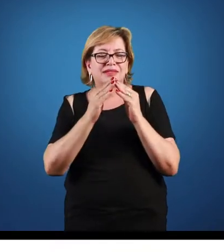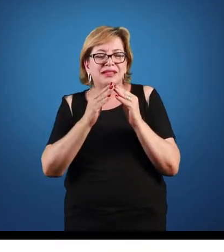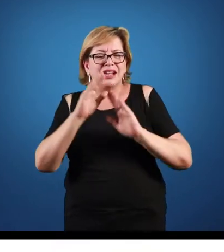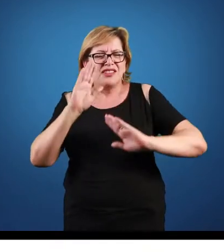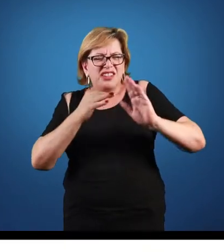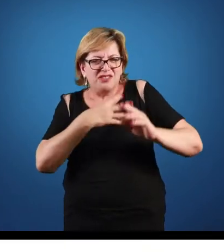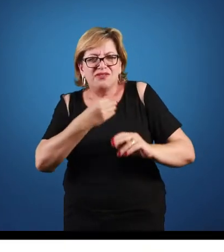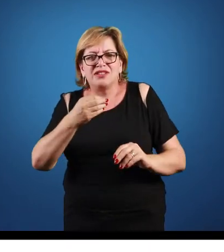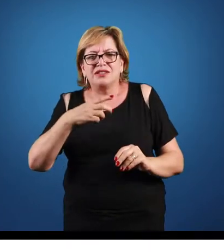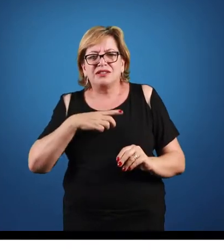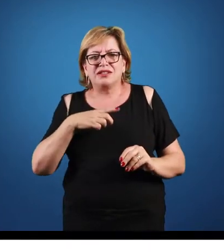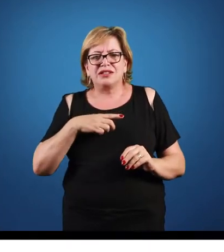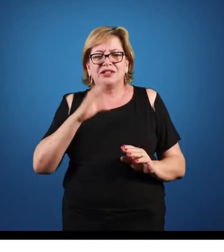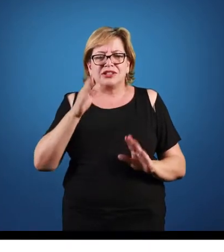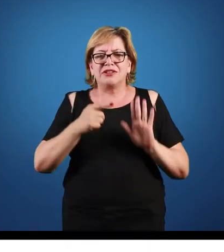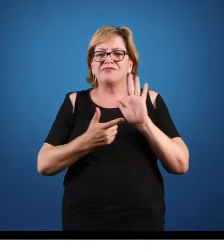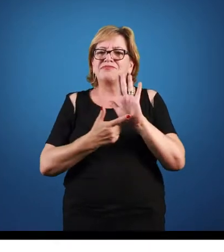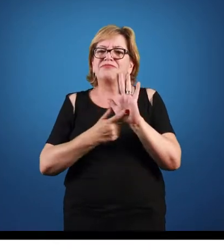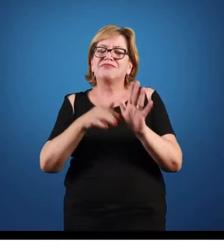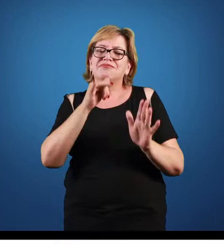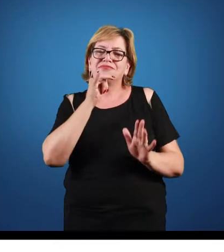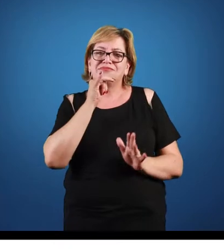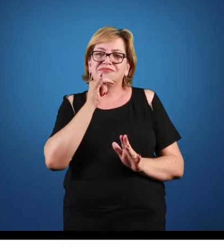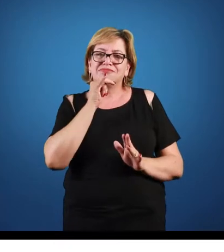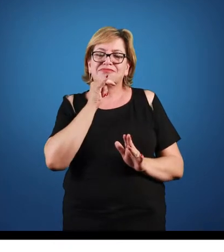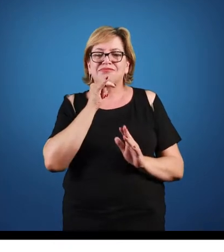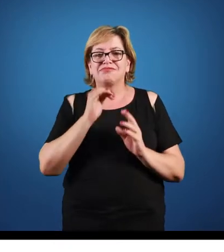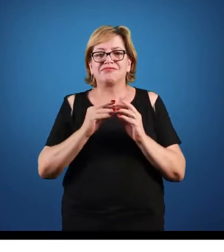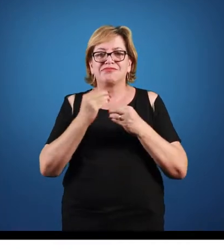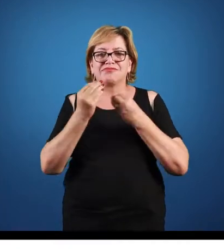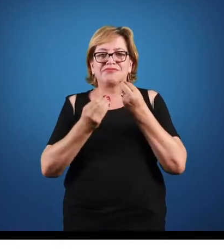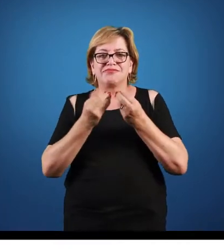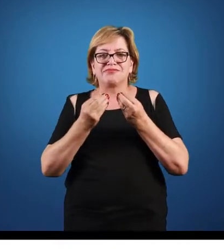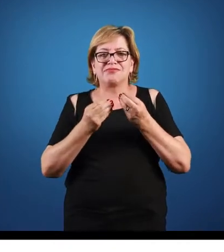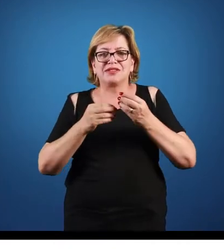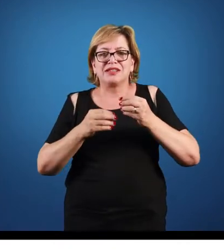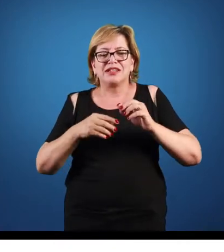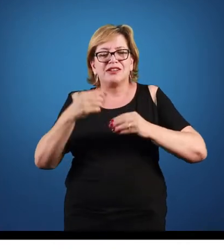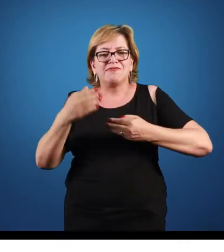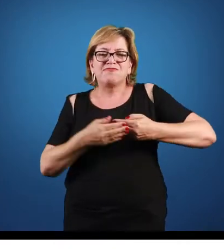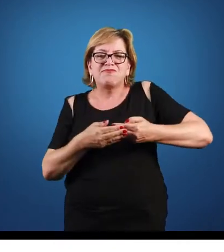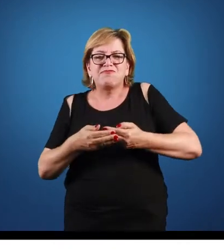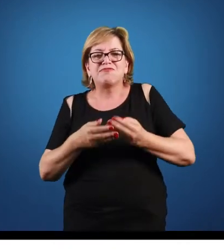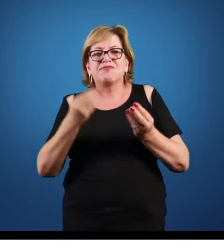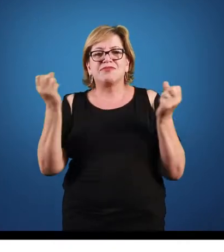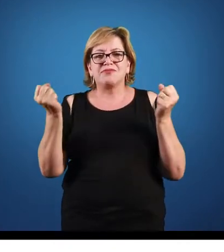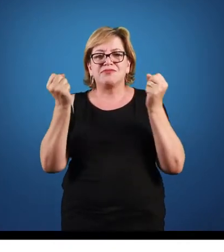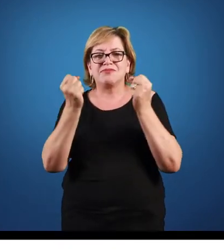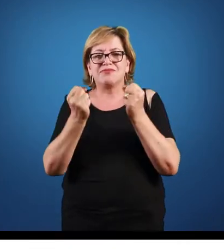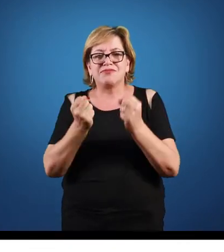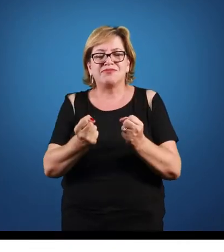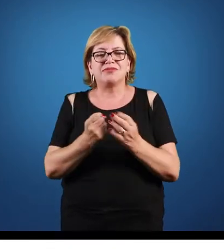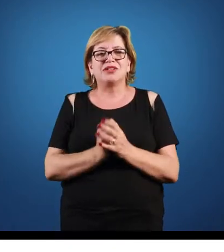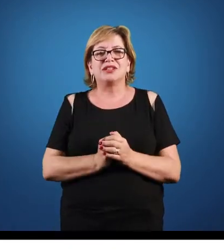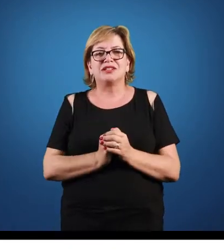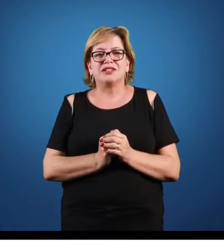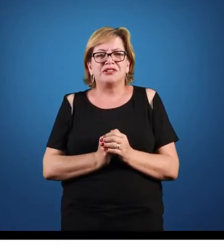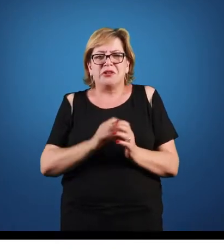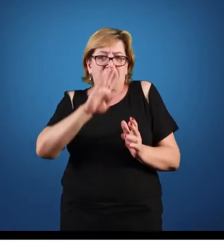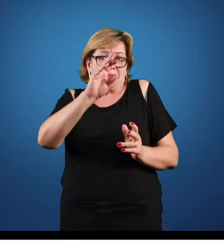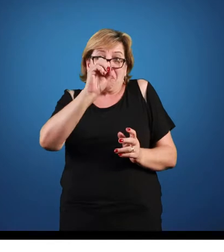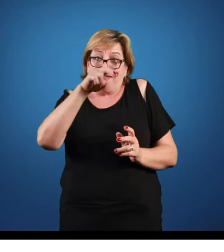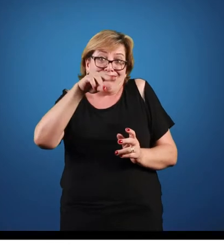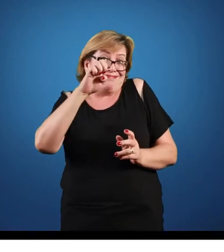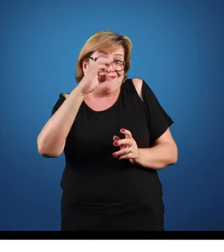vocês tem eu já dei alguns exemplos aqui né de material e animado de bonequinhos aves pode usar bonecos tipo boneca